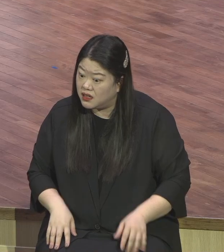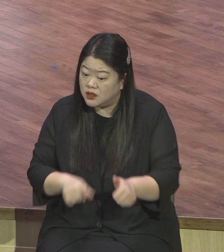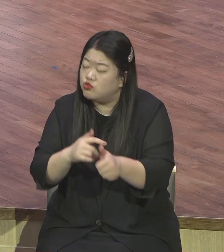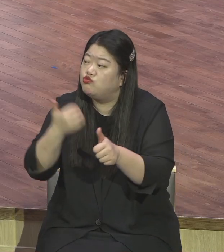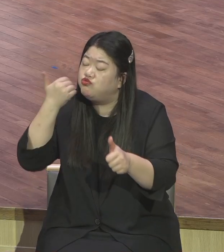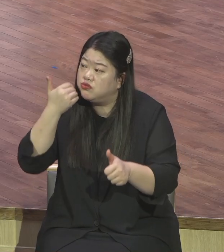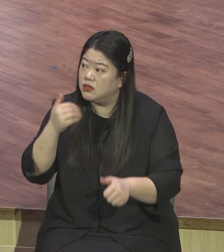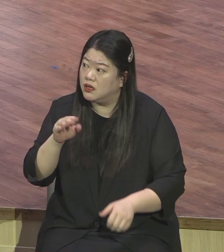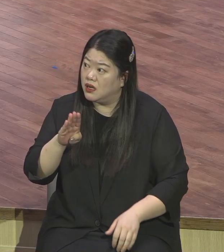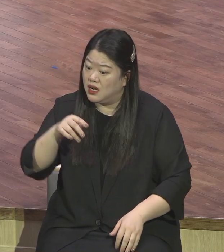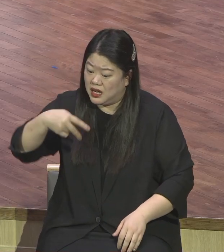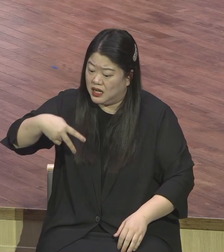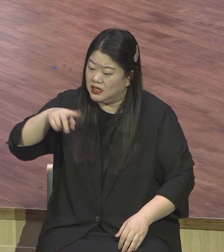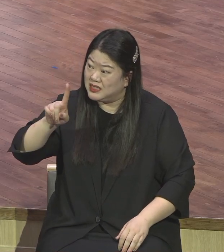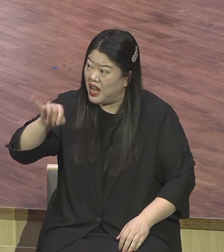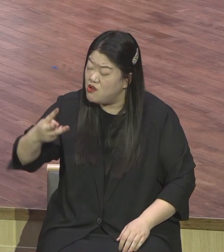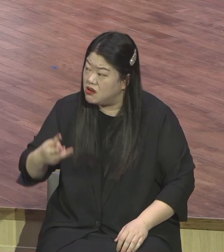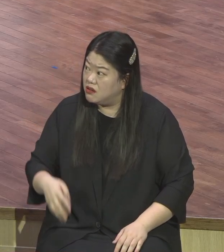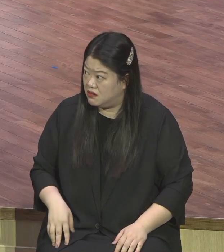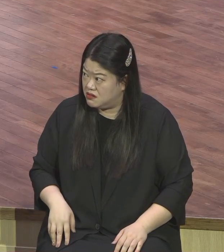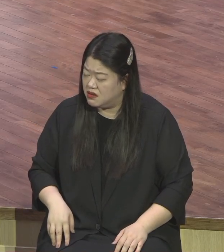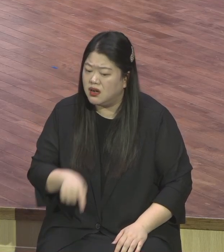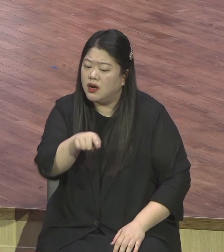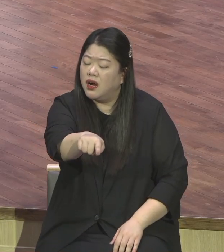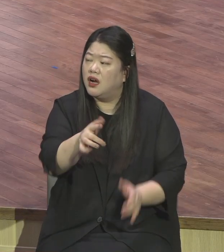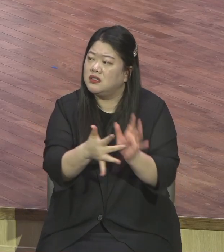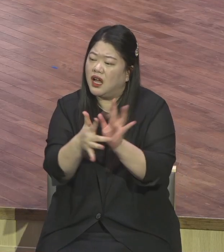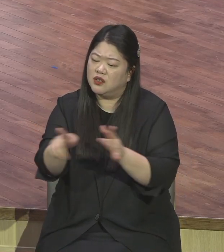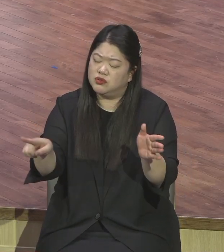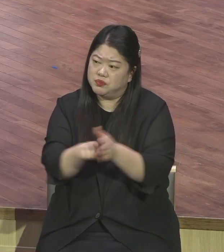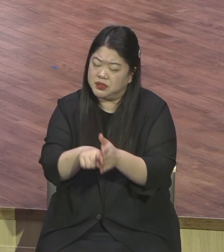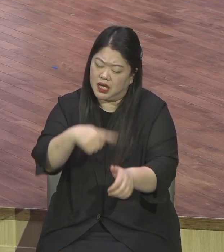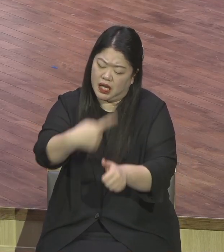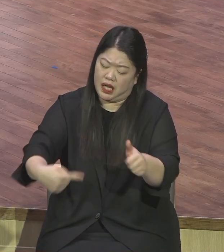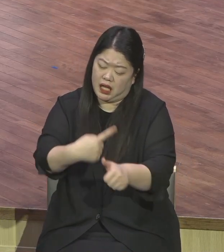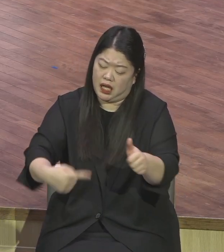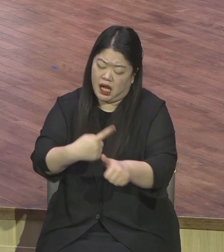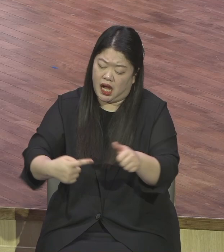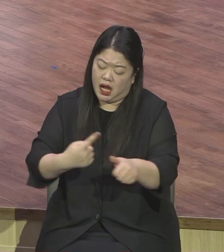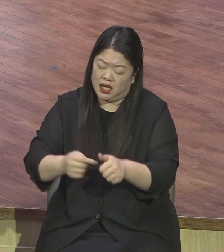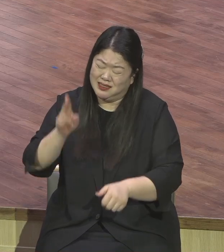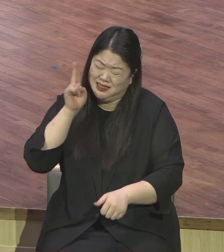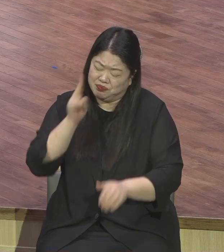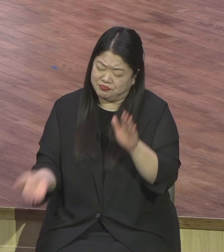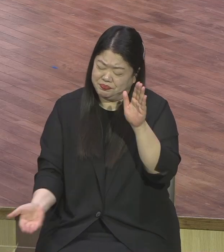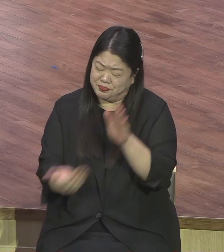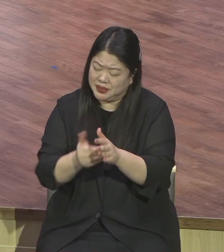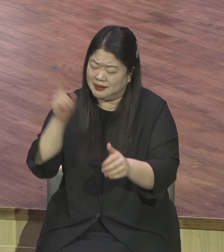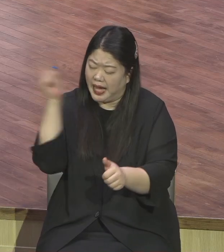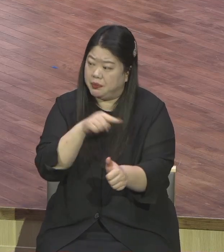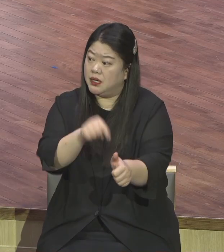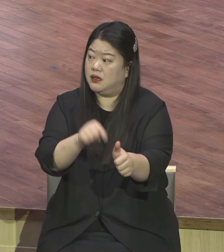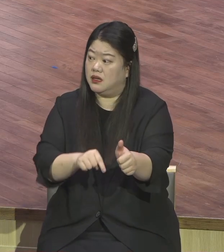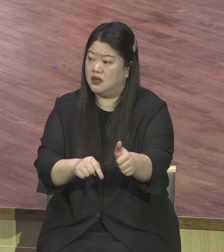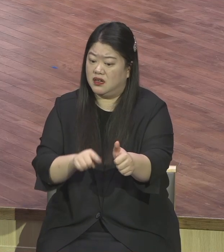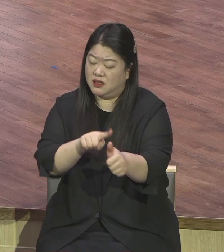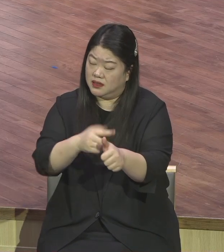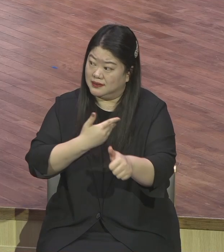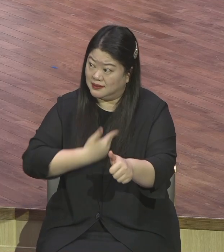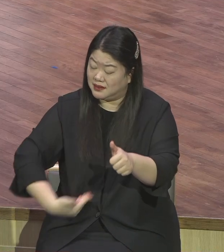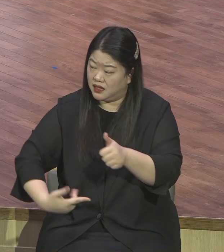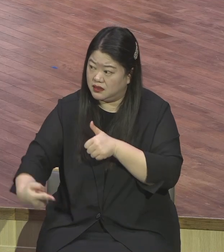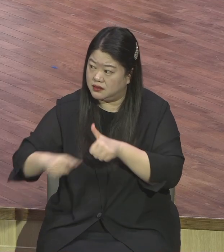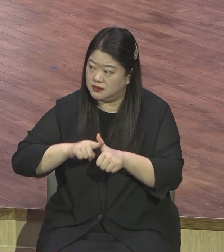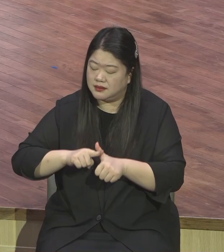핍박자의 대명사인 이 바울을 내가 어떻게 팀사역합니까? 라고 묻습니다. 그때